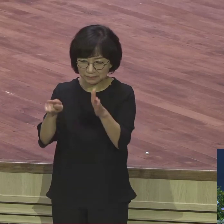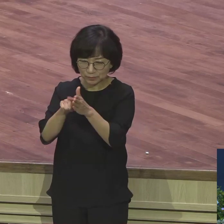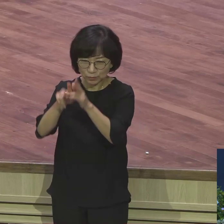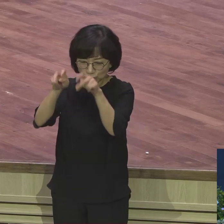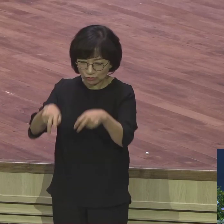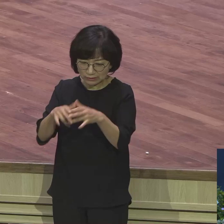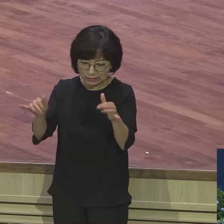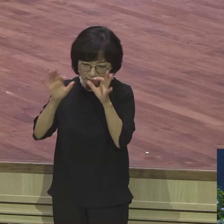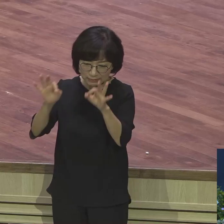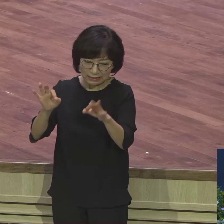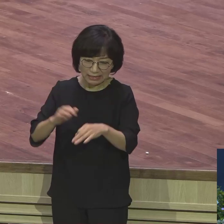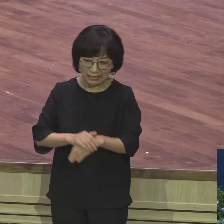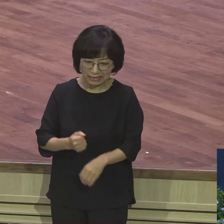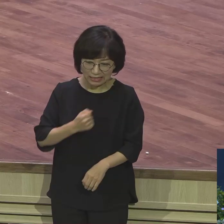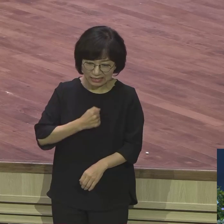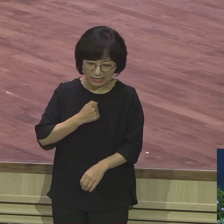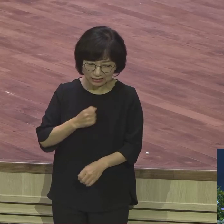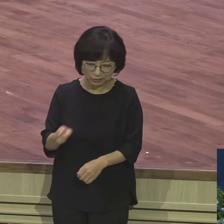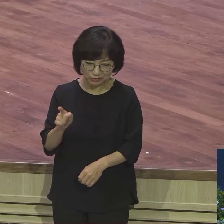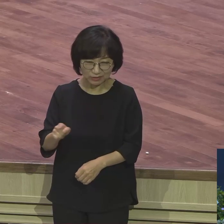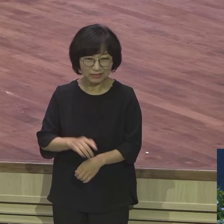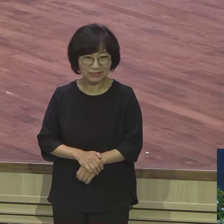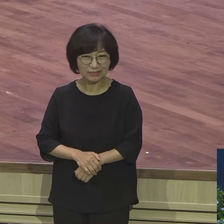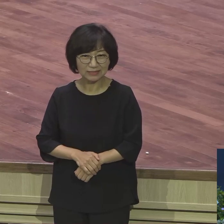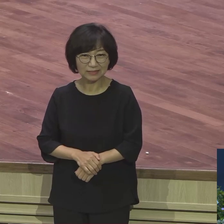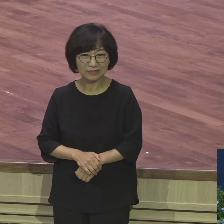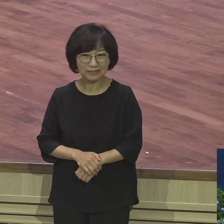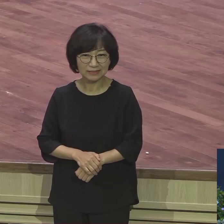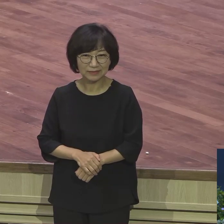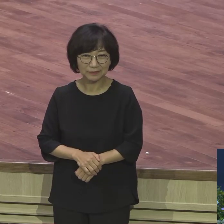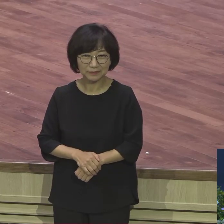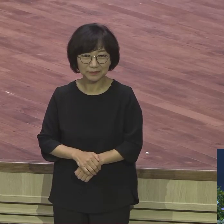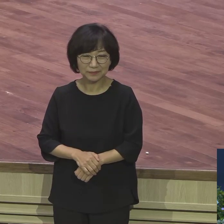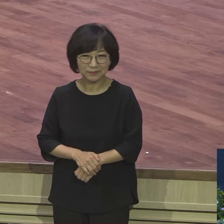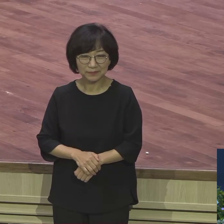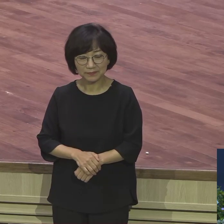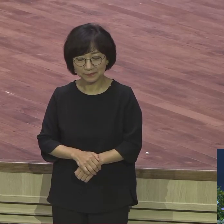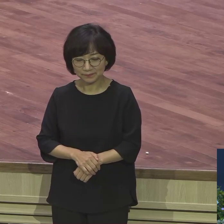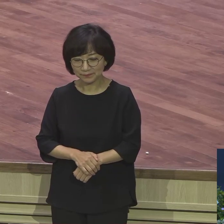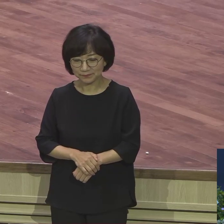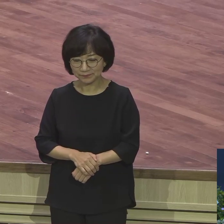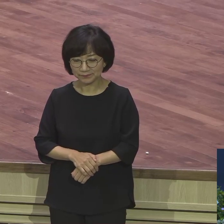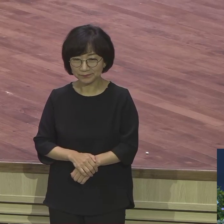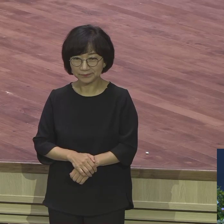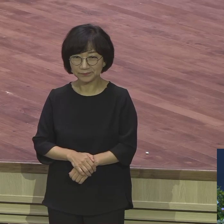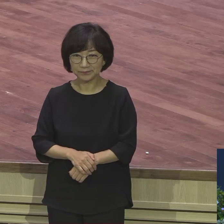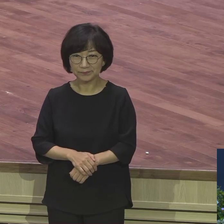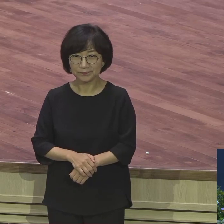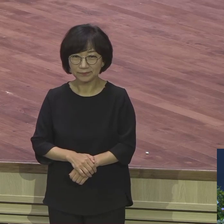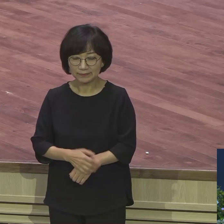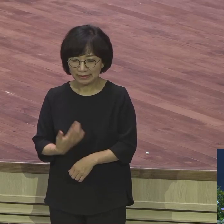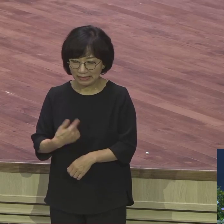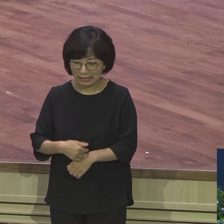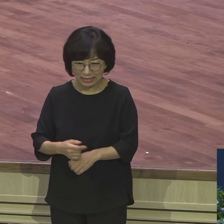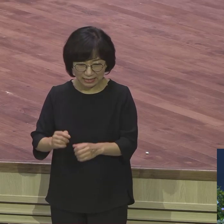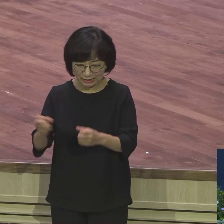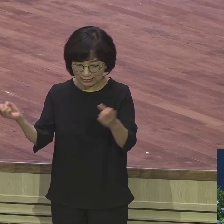밥 한 끼 먹었냐 그 하나 때문에 그 내용들이 참 장기삼당 서론 가지고